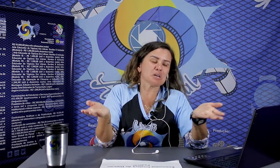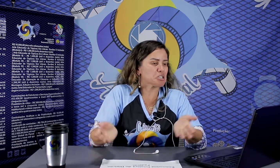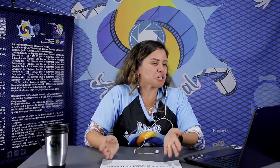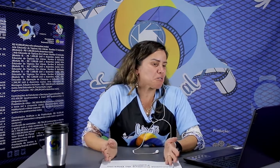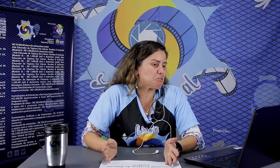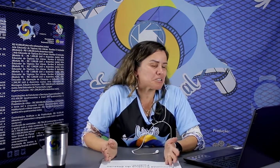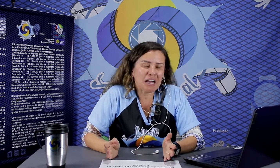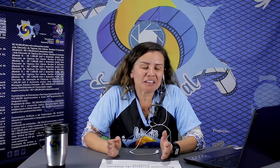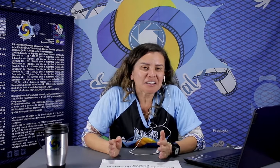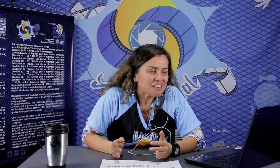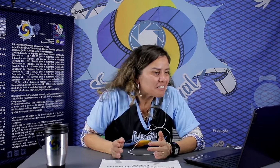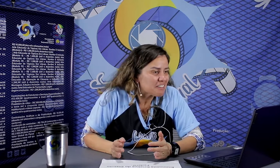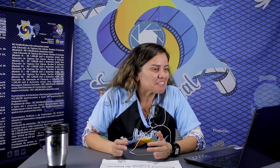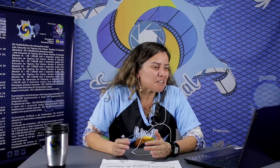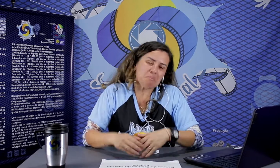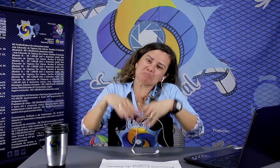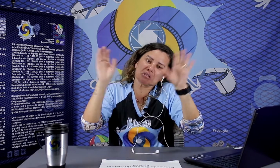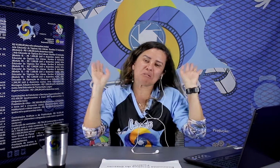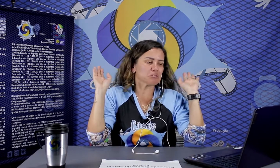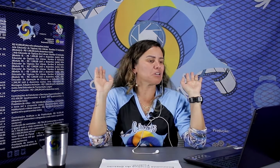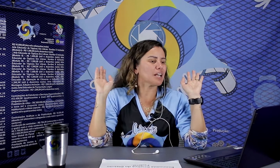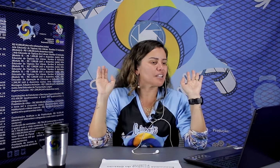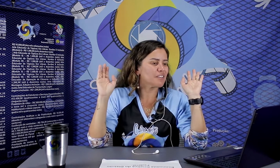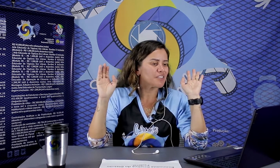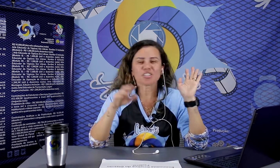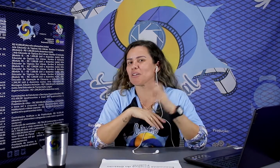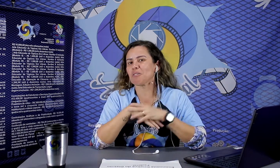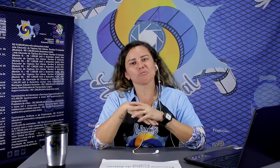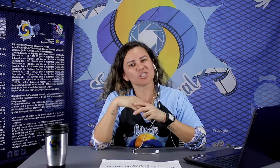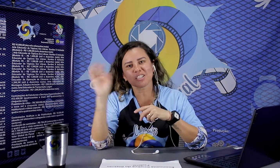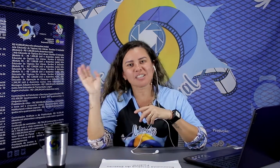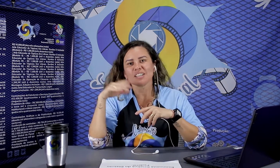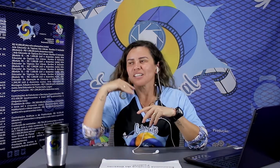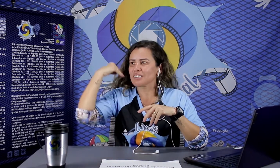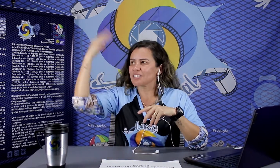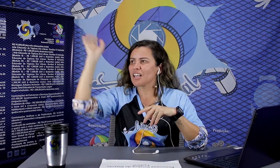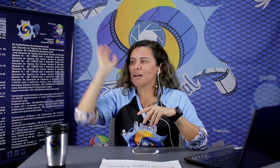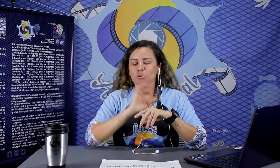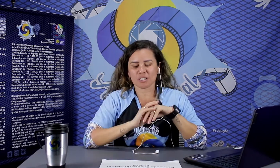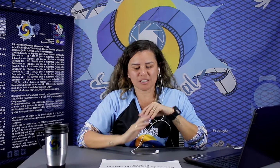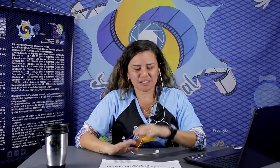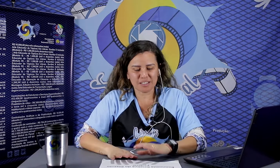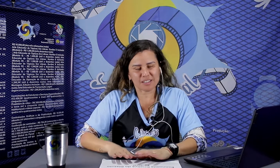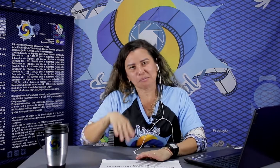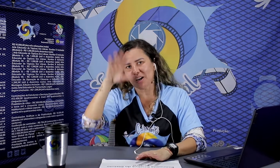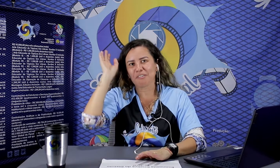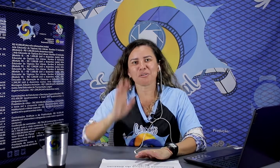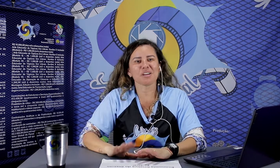tinha que contar. Também nunca contou nada. Chegou um dia, a moça namorava com ele lá